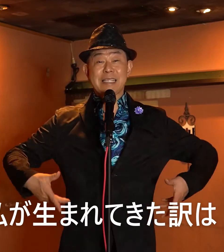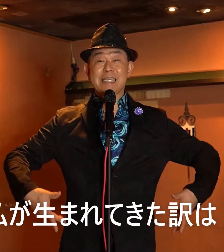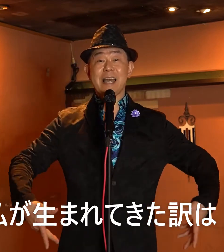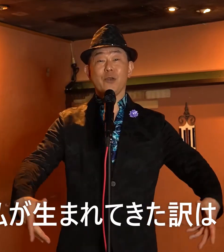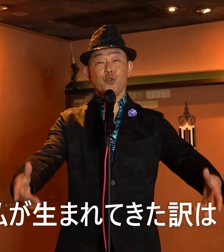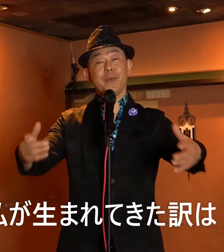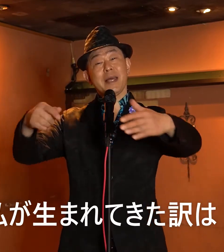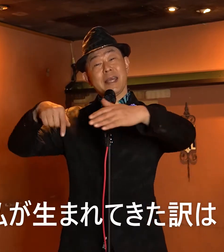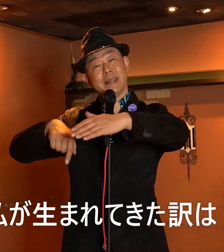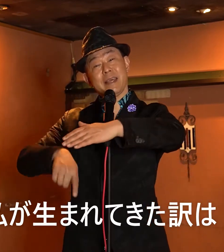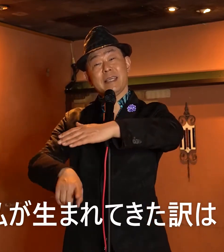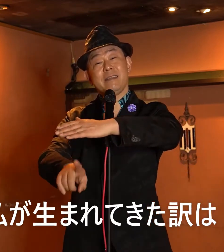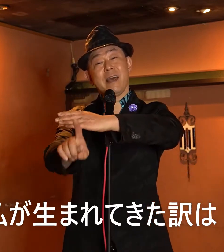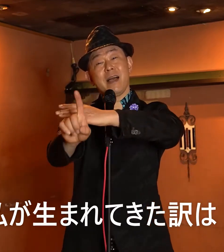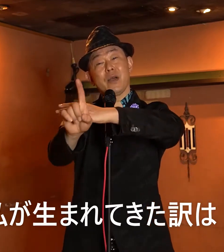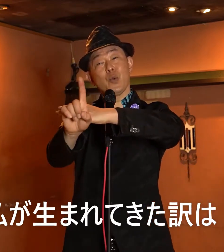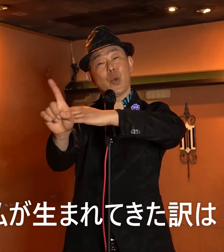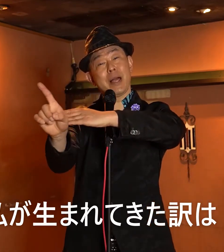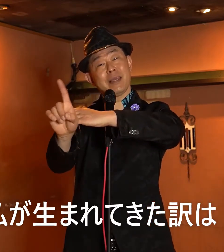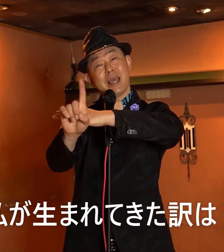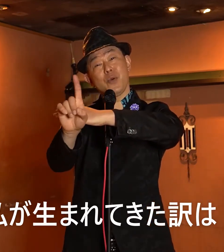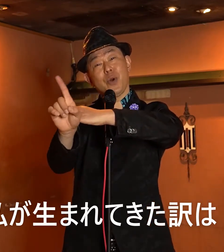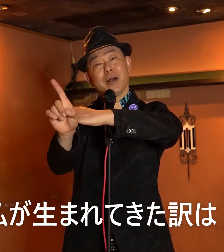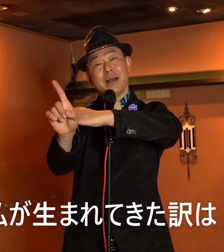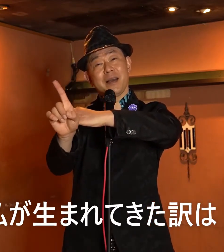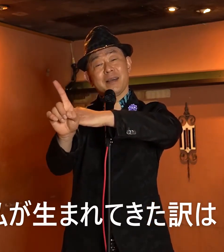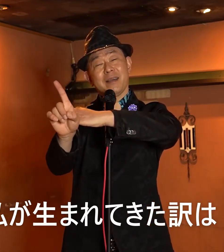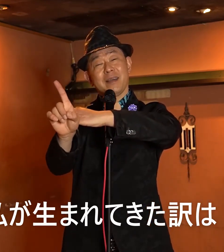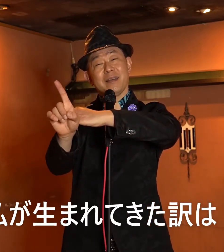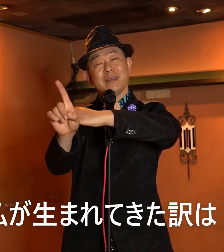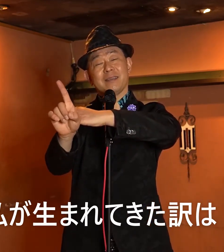私が生まれてきたわけは